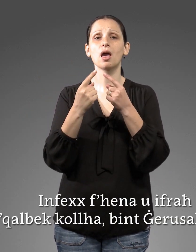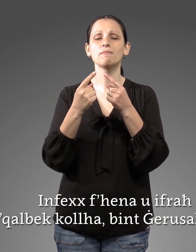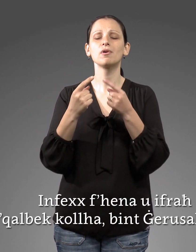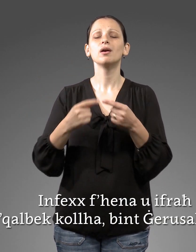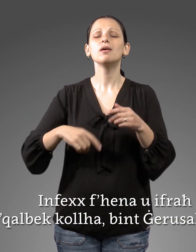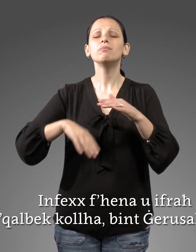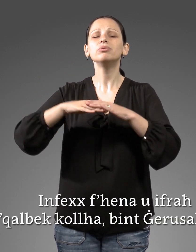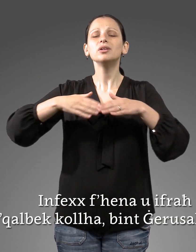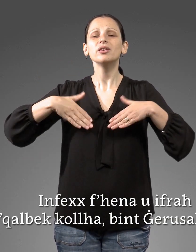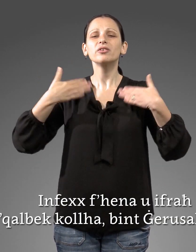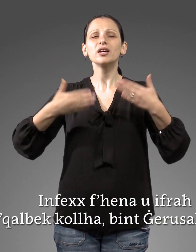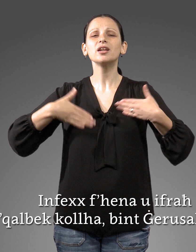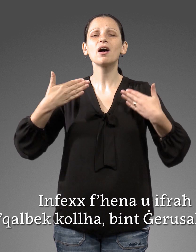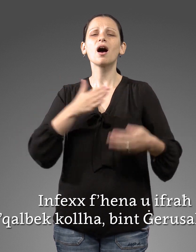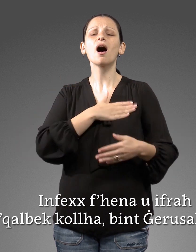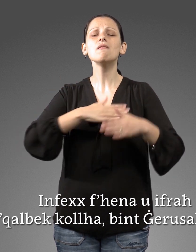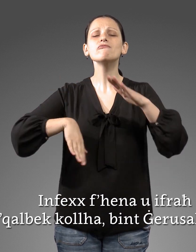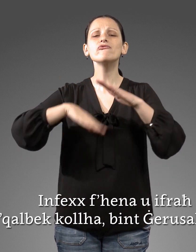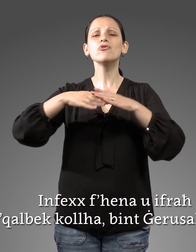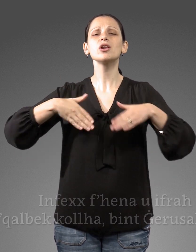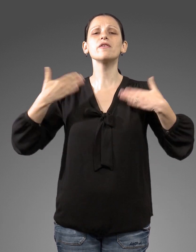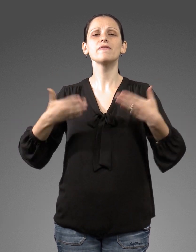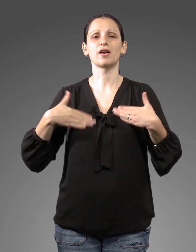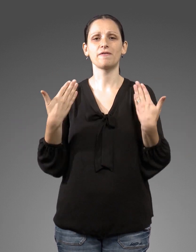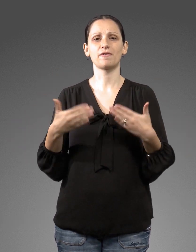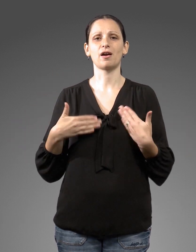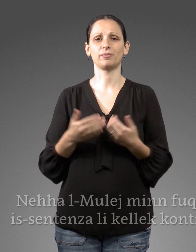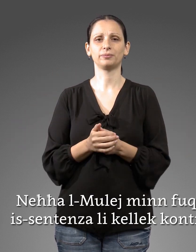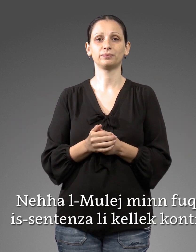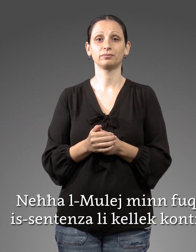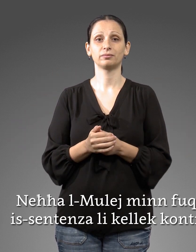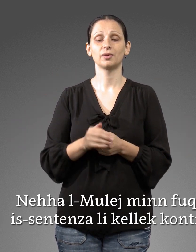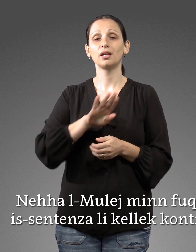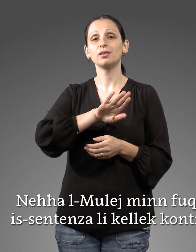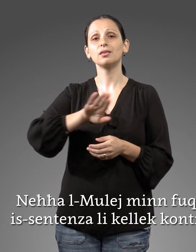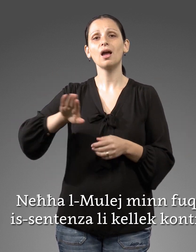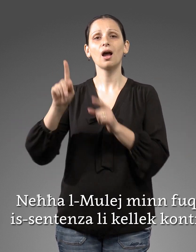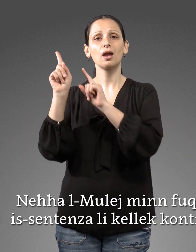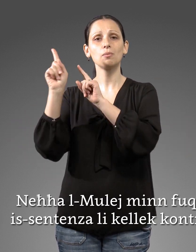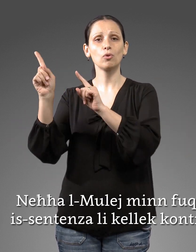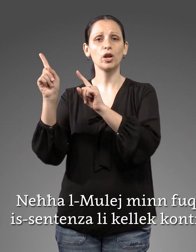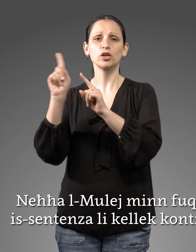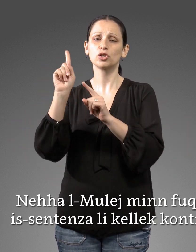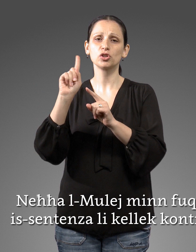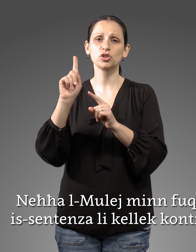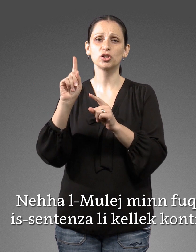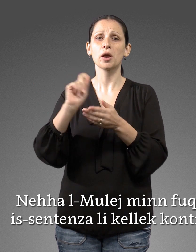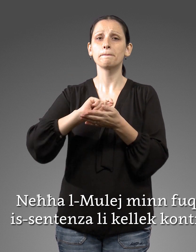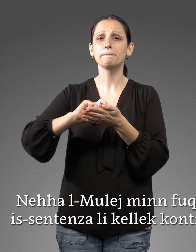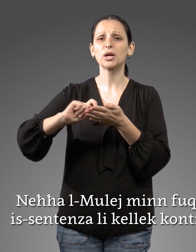u ifraħb qalbek kolla bin-ġerusalem N-ħal-mulej minn-fuqek s-sentenza li kallek kontrik